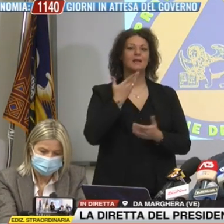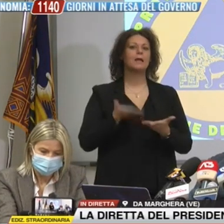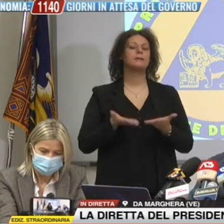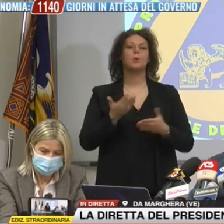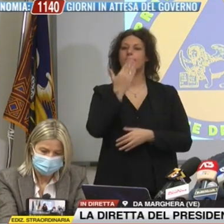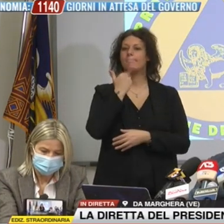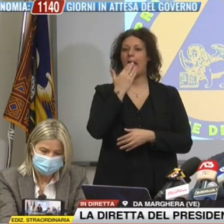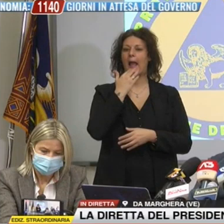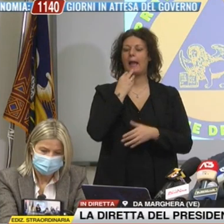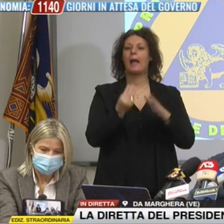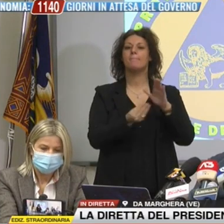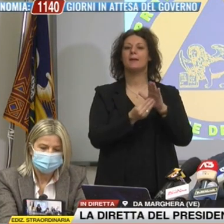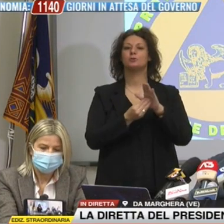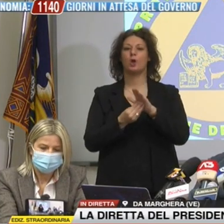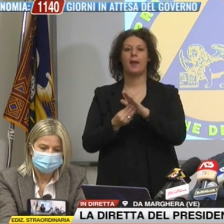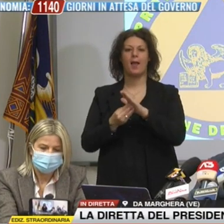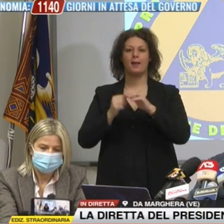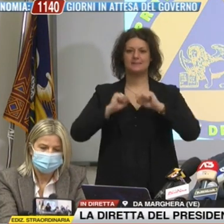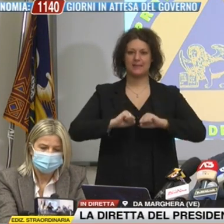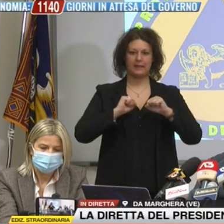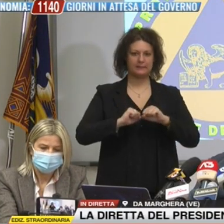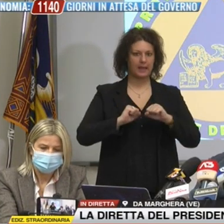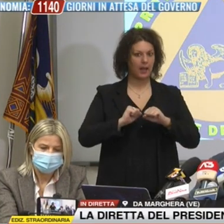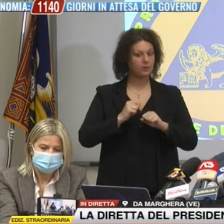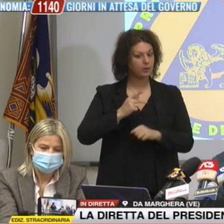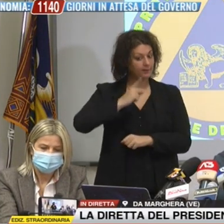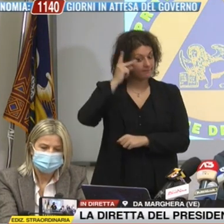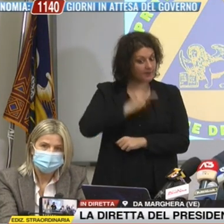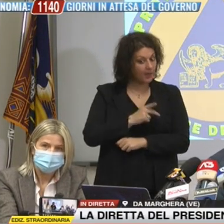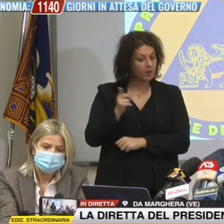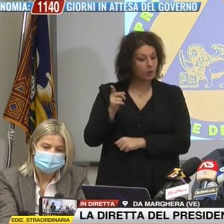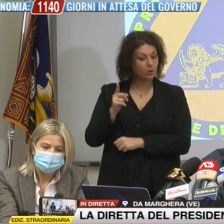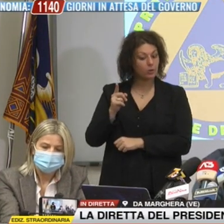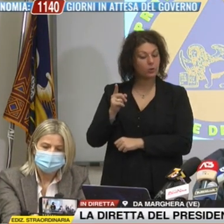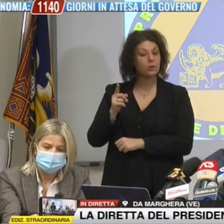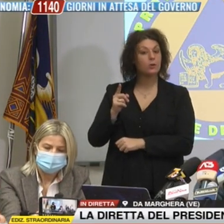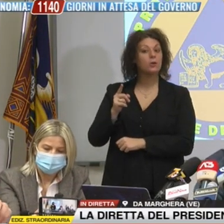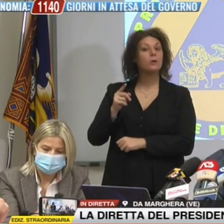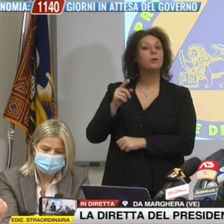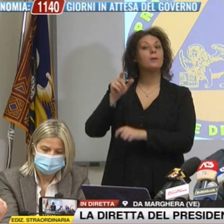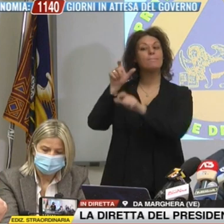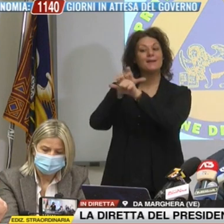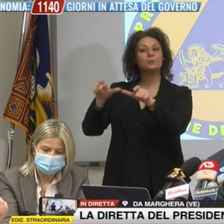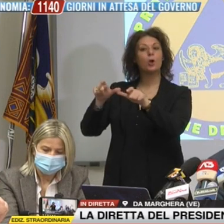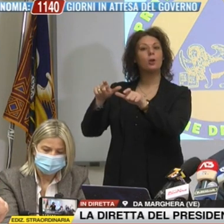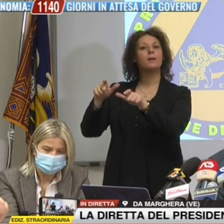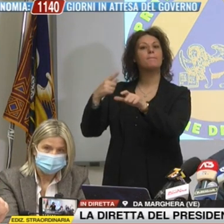personale vanno comunque al lavoro anche i sanitari in quarantena.